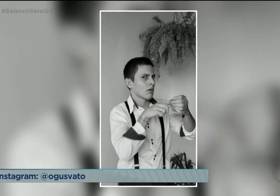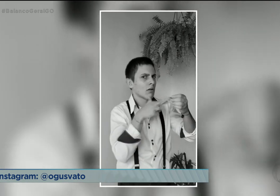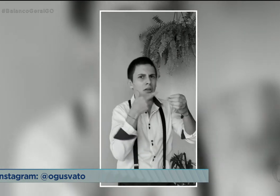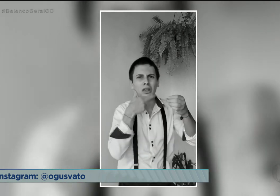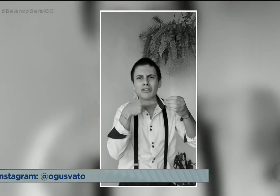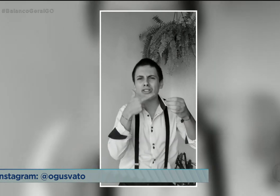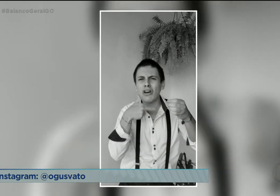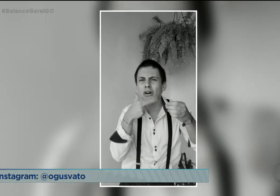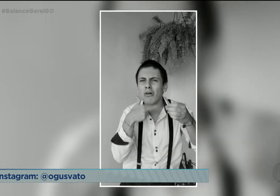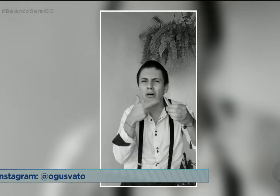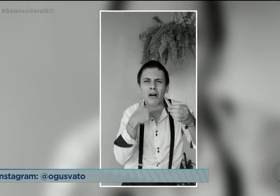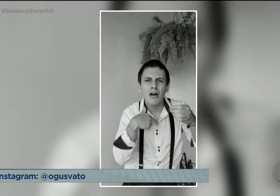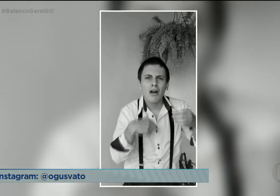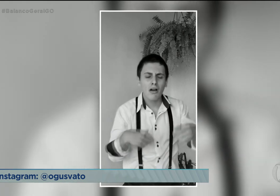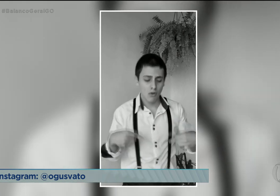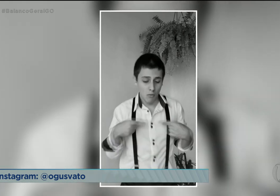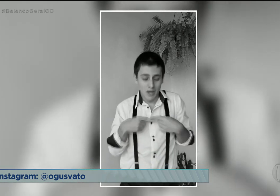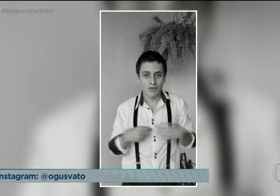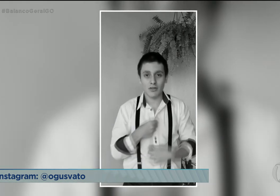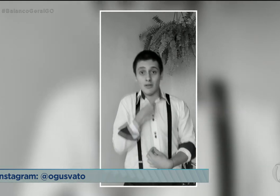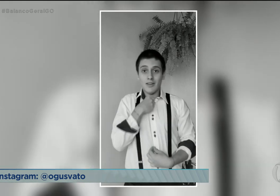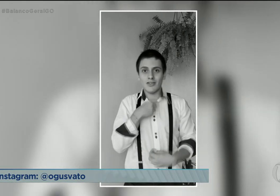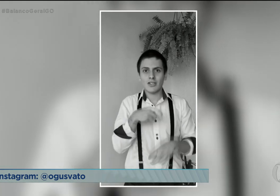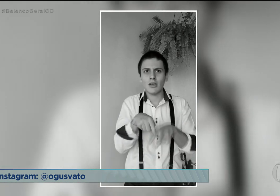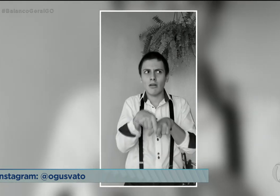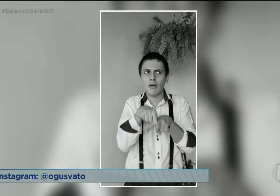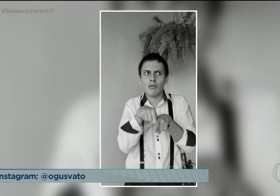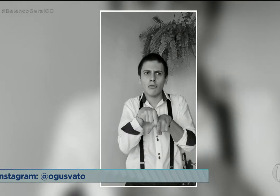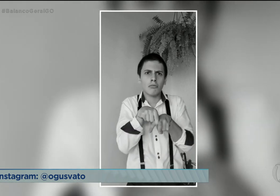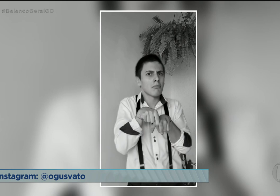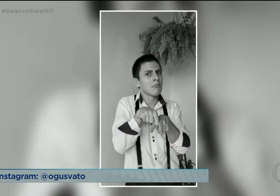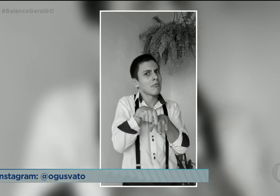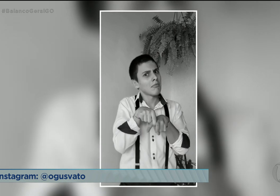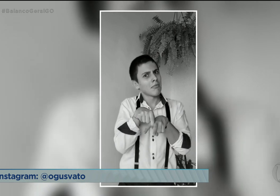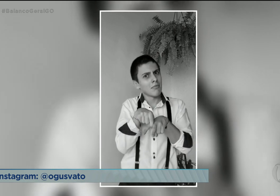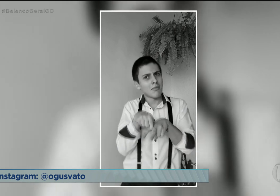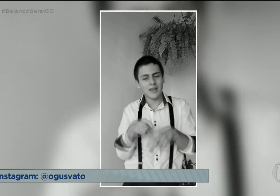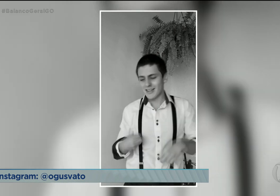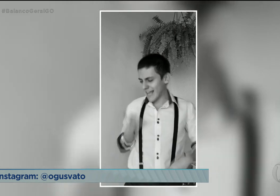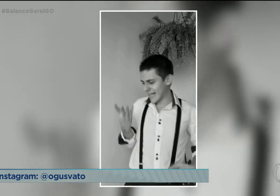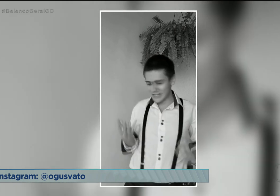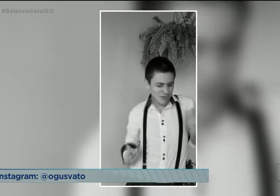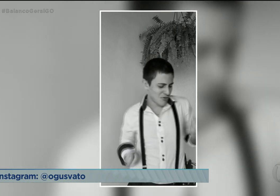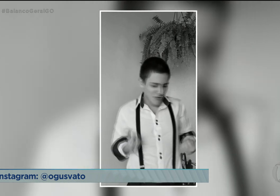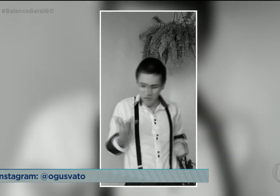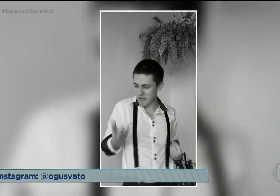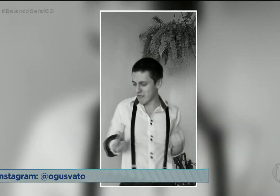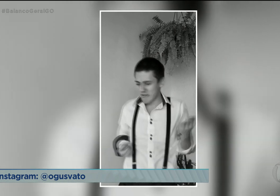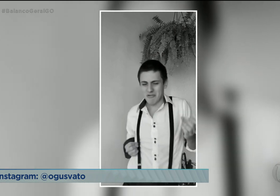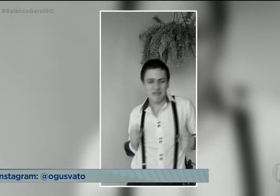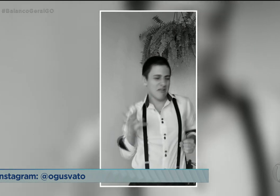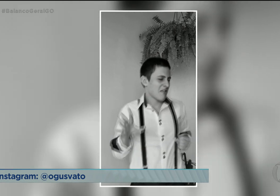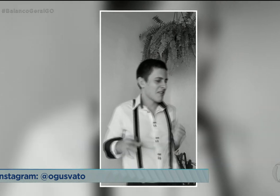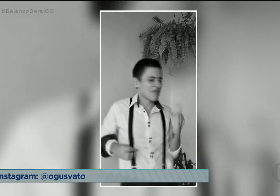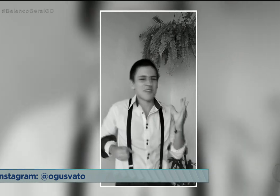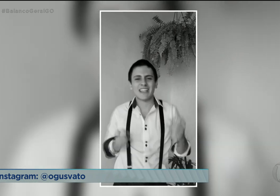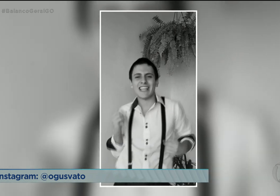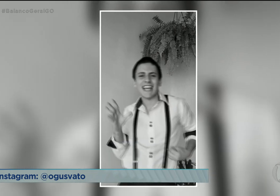requeijão Combino tan e chinelo Gasto tudo Tudo que